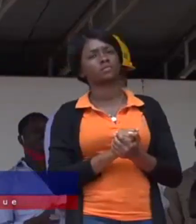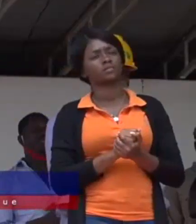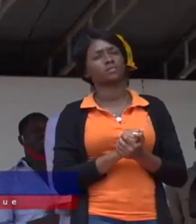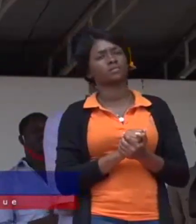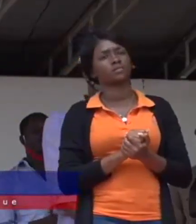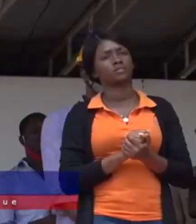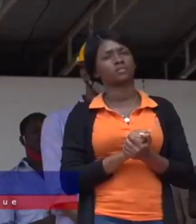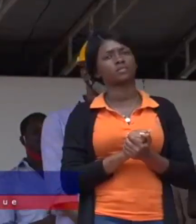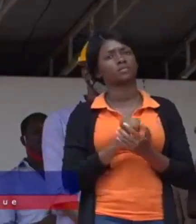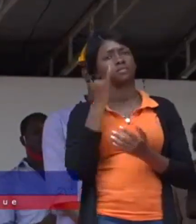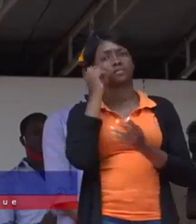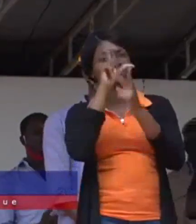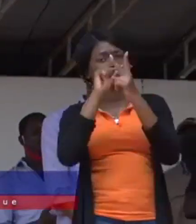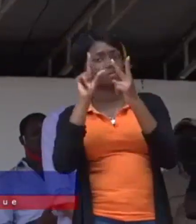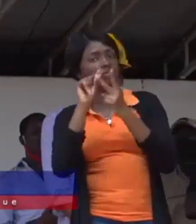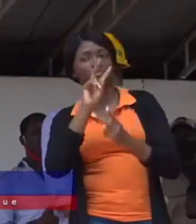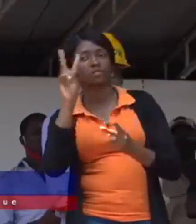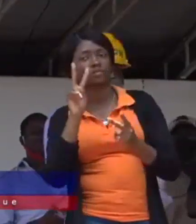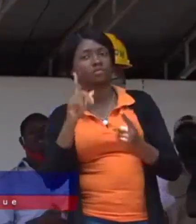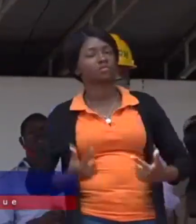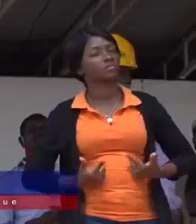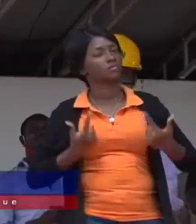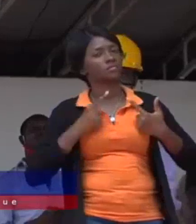tout bandit, depuis ce métier, ils ont choisi, la vous